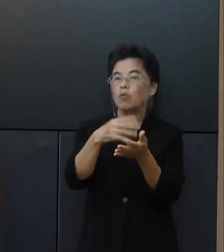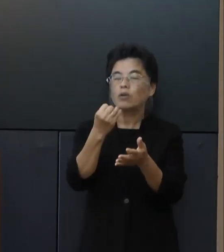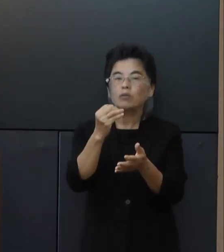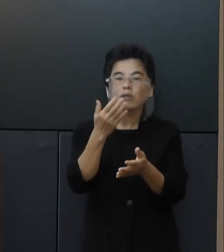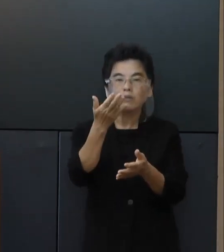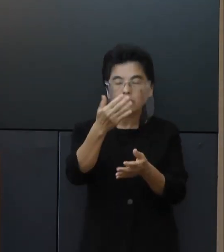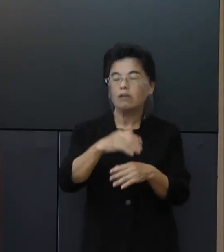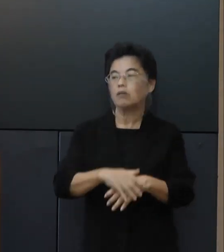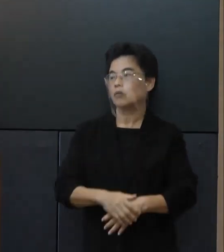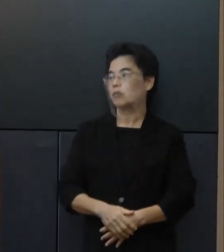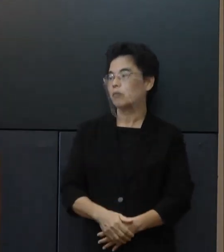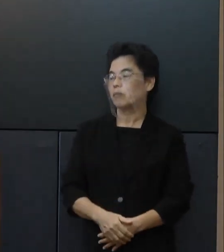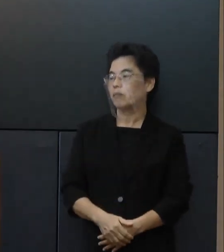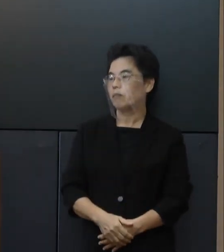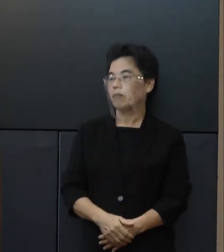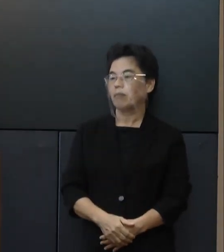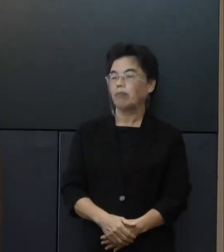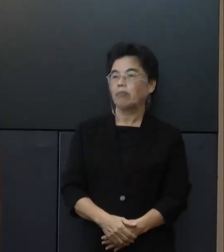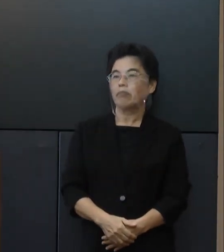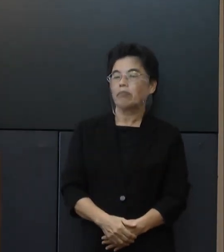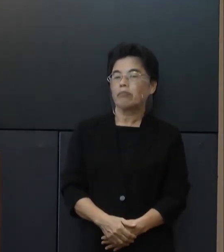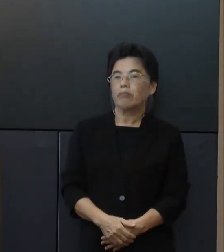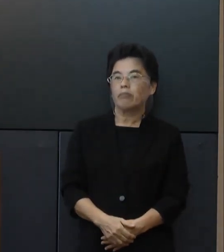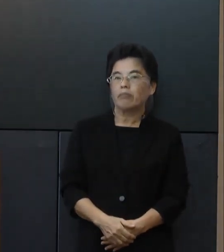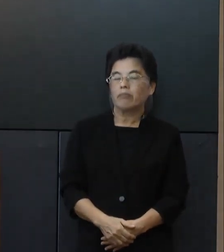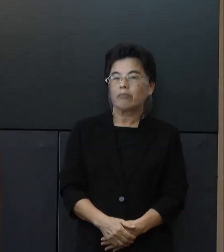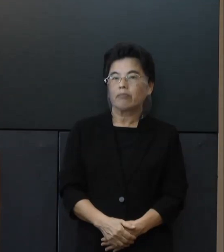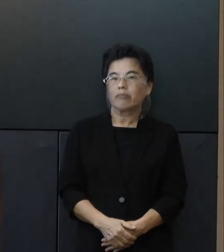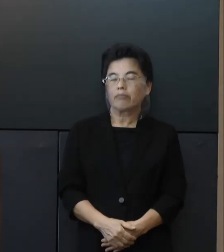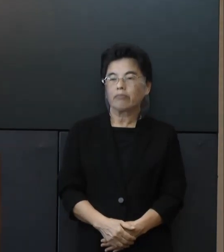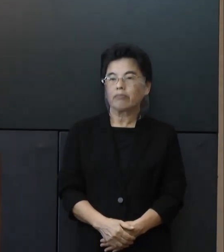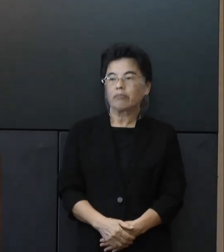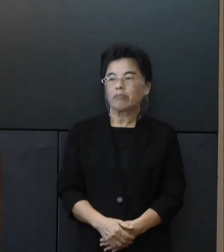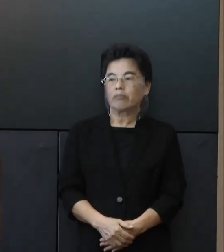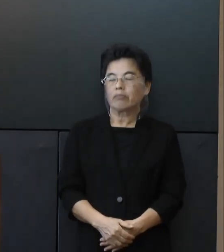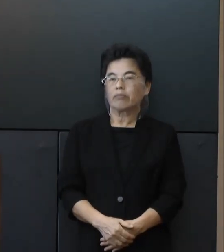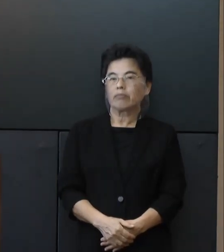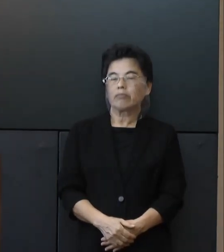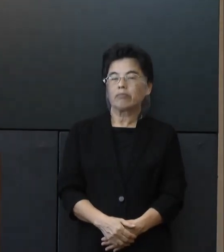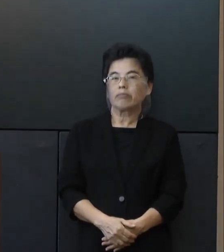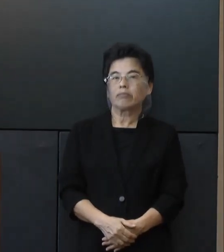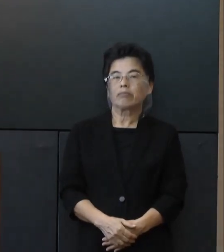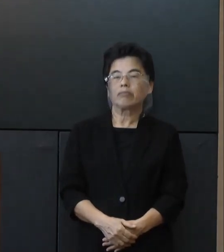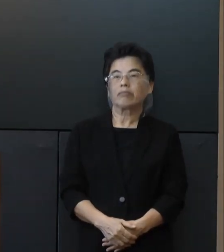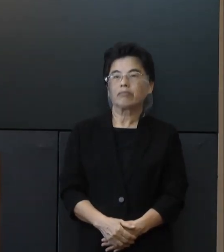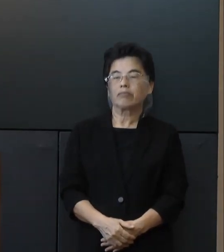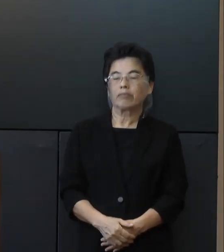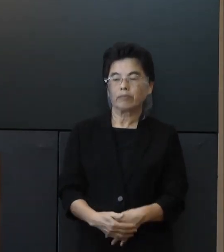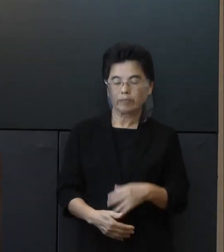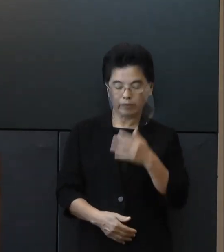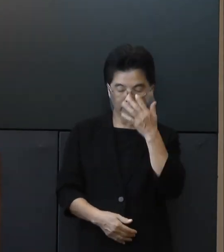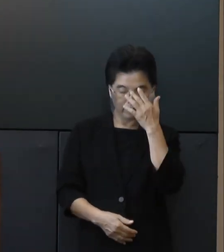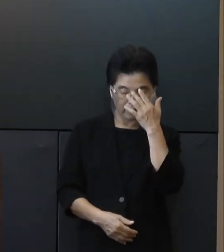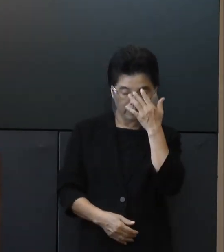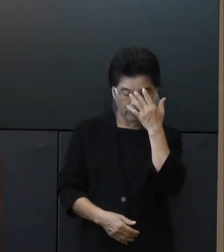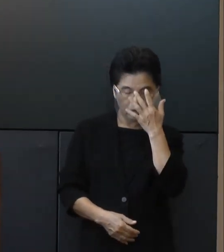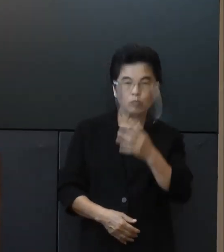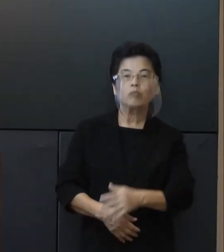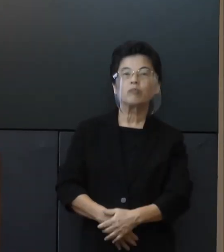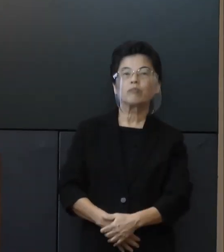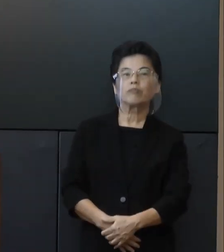こ ち ちょっと来てるかな、資料持ってる